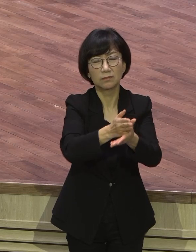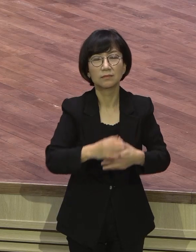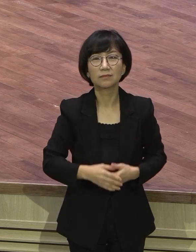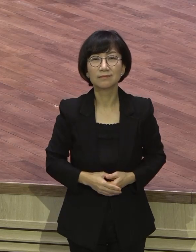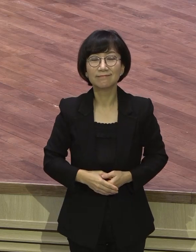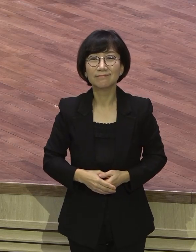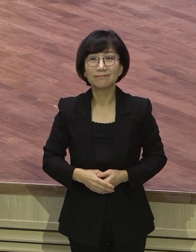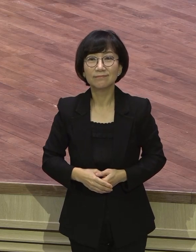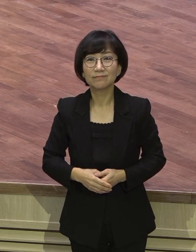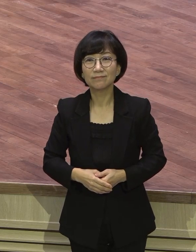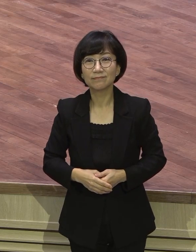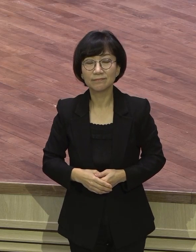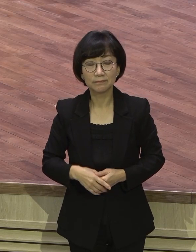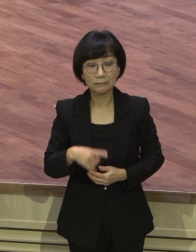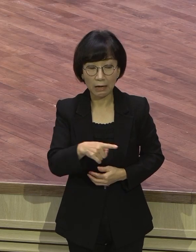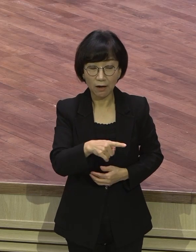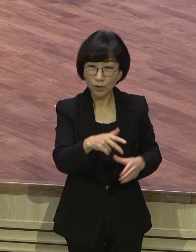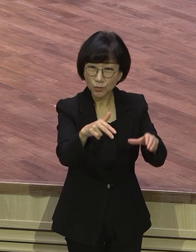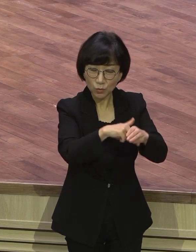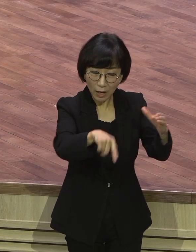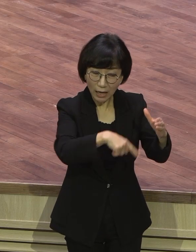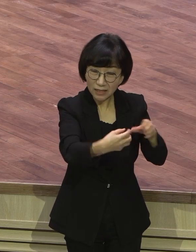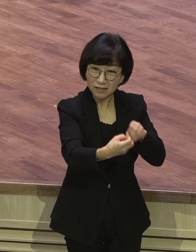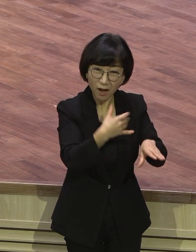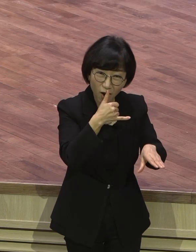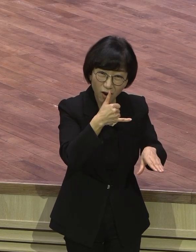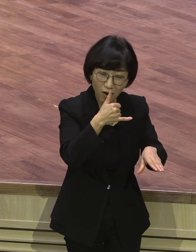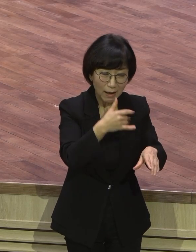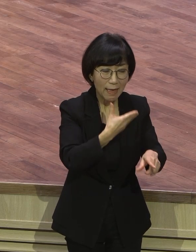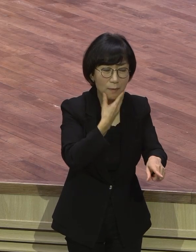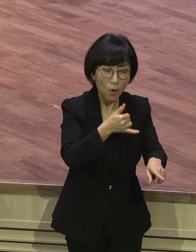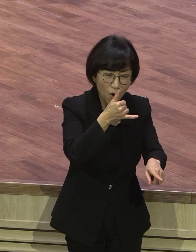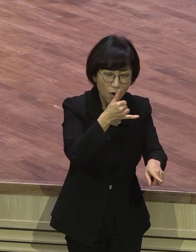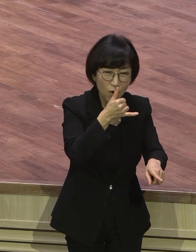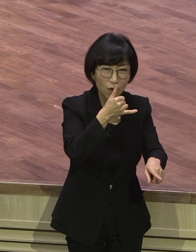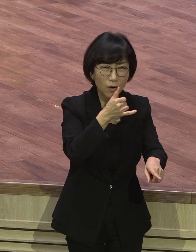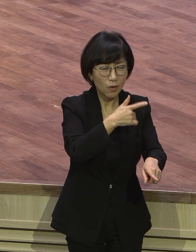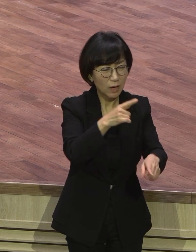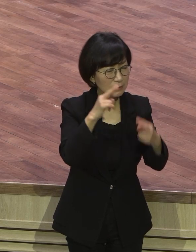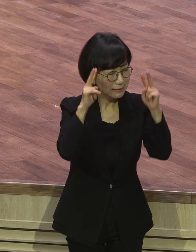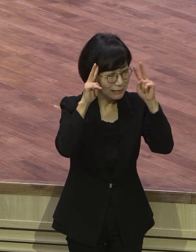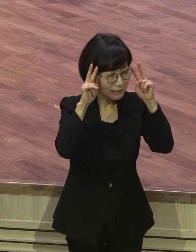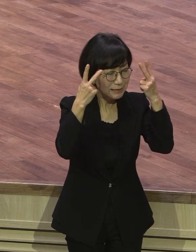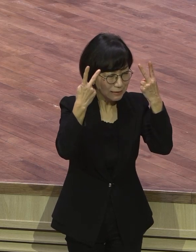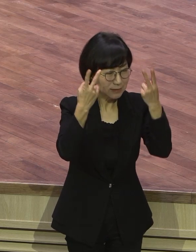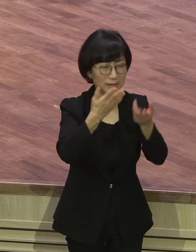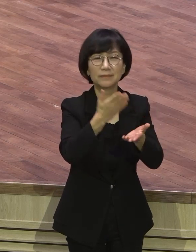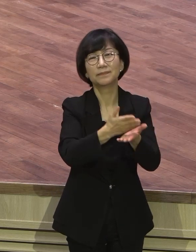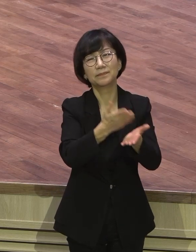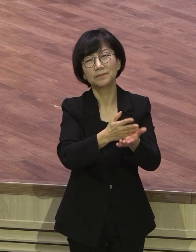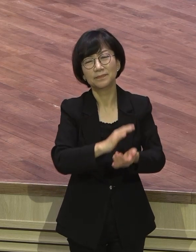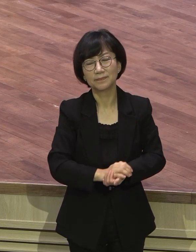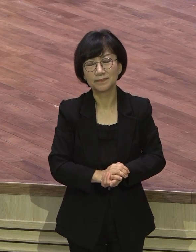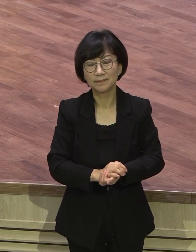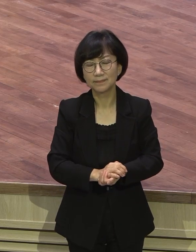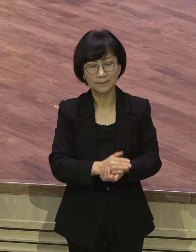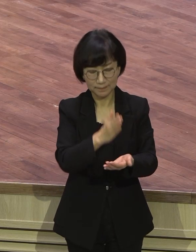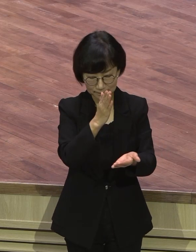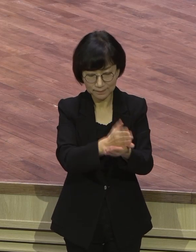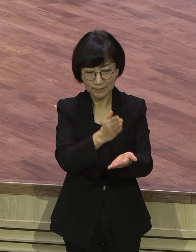거기에 무엇이 응답이 있는 것처럼 그곳에 행복이 있는 것처럼 착각해요. 속지